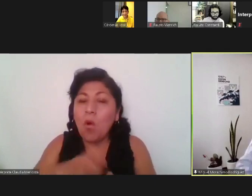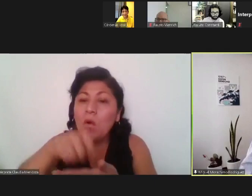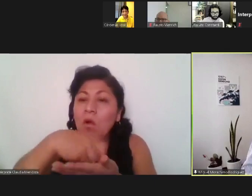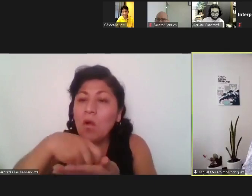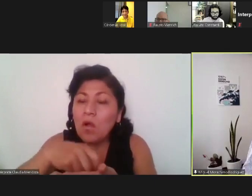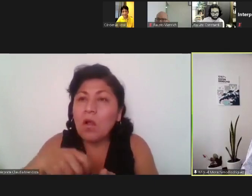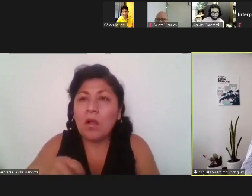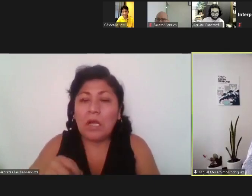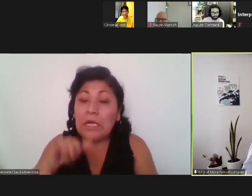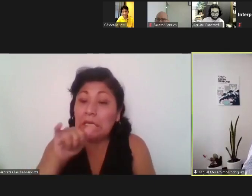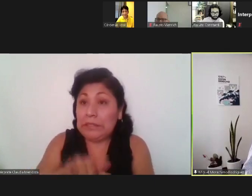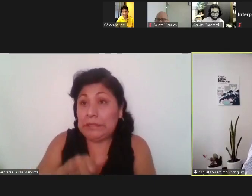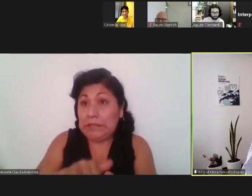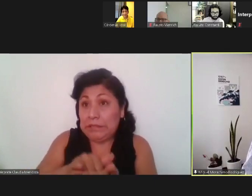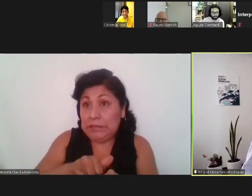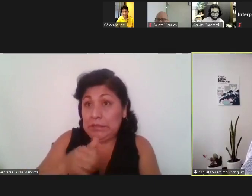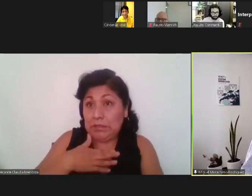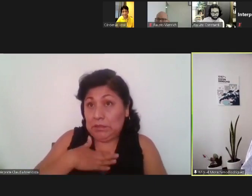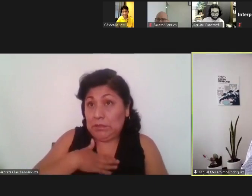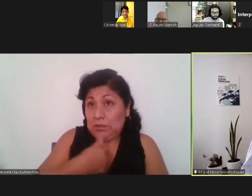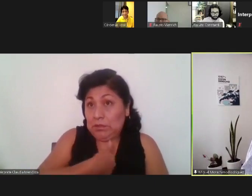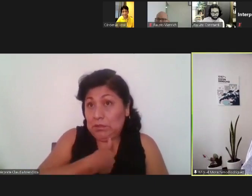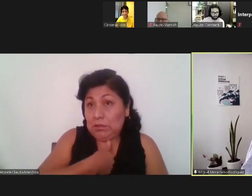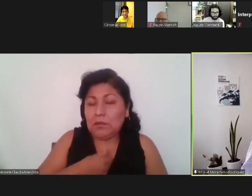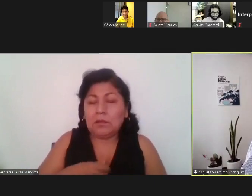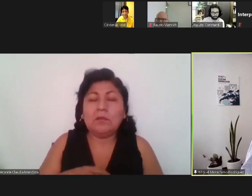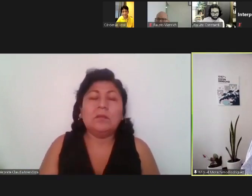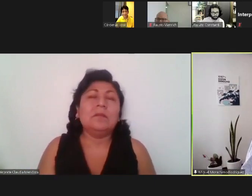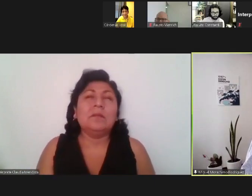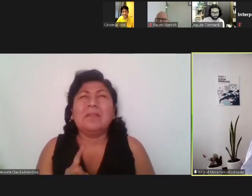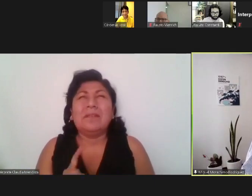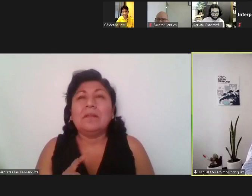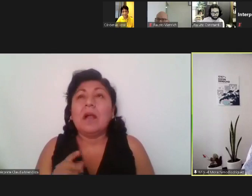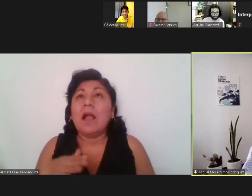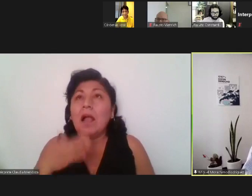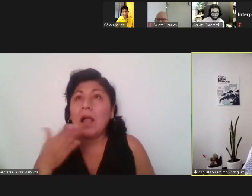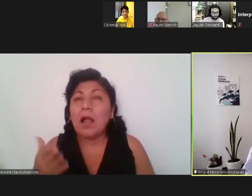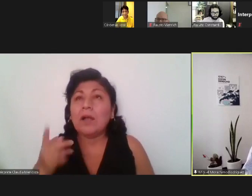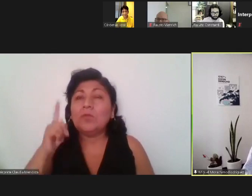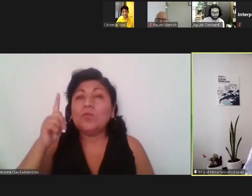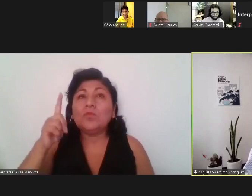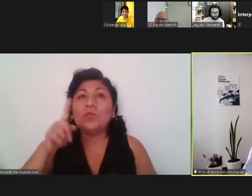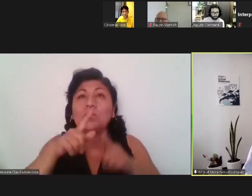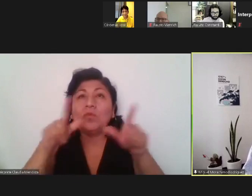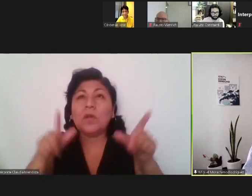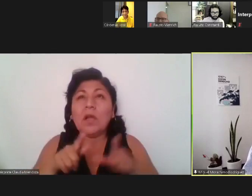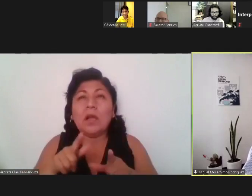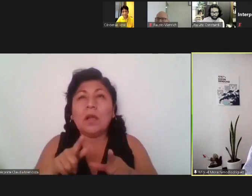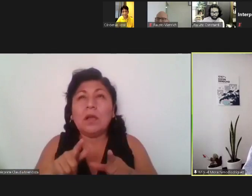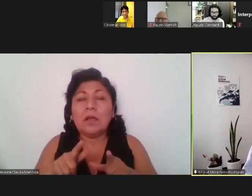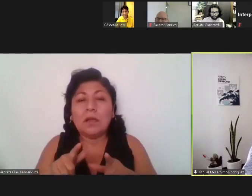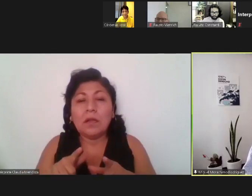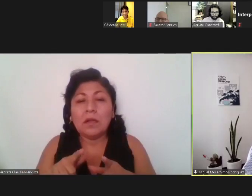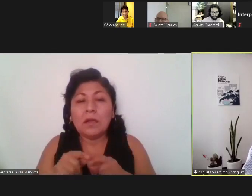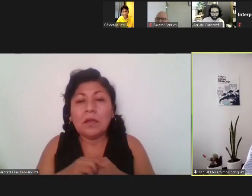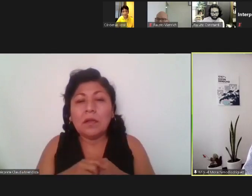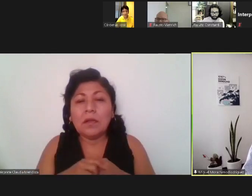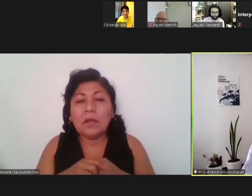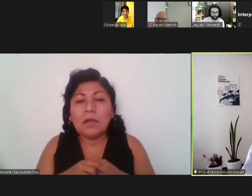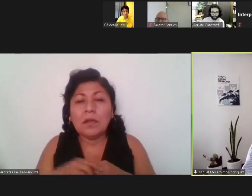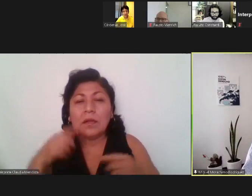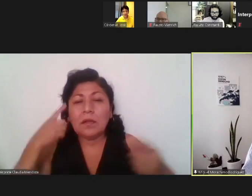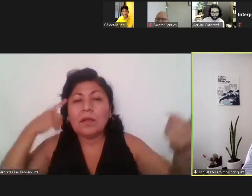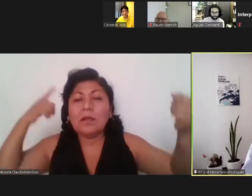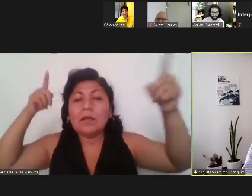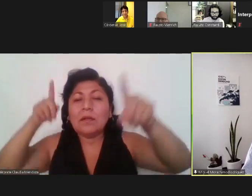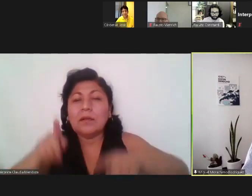oye, esta es mi obra, ¿no? De hecho, la Convención de Viena, ¿se llama Viena? No, no sé si es Viena, ¿no? Estoy un